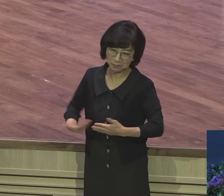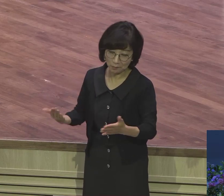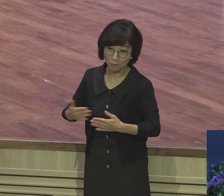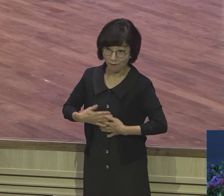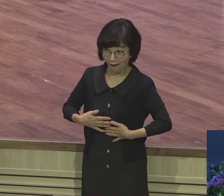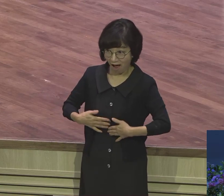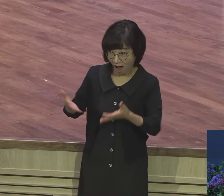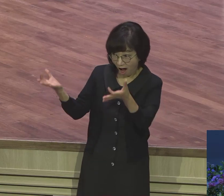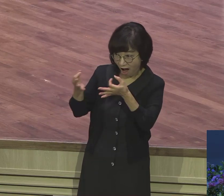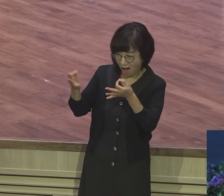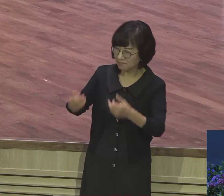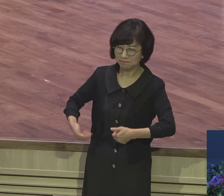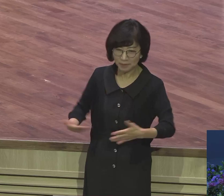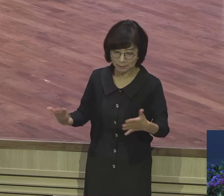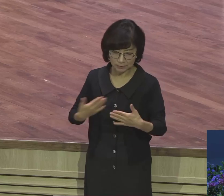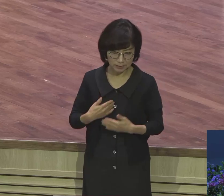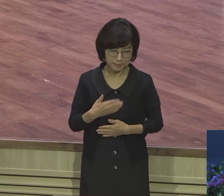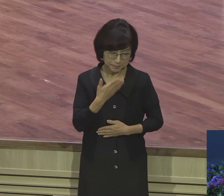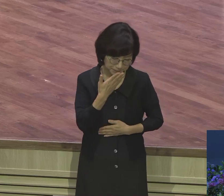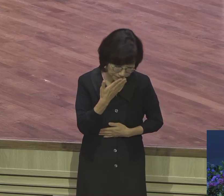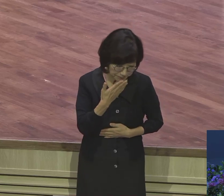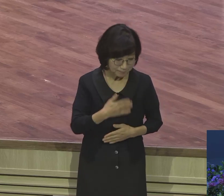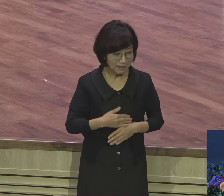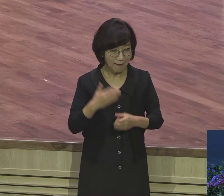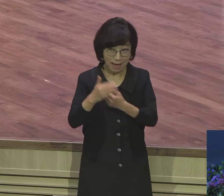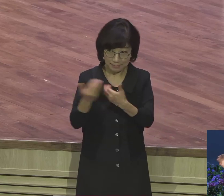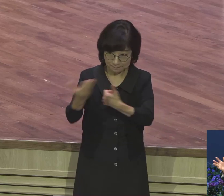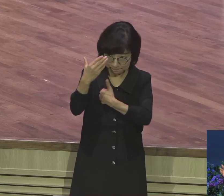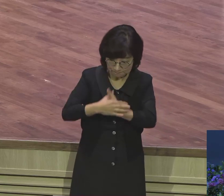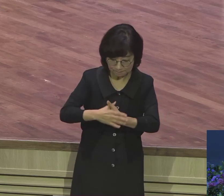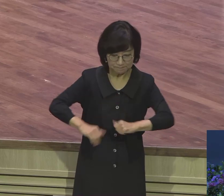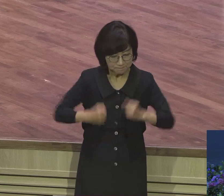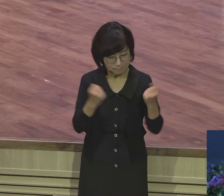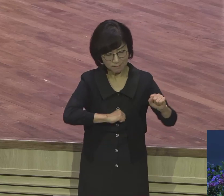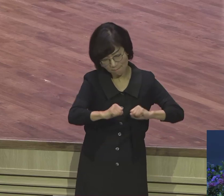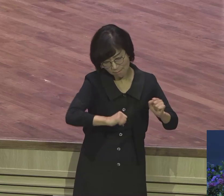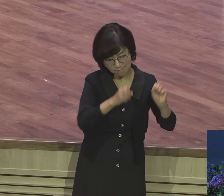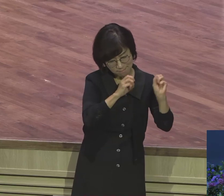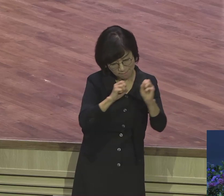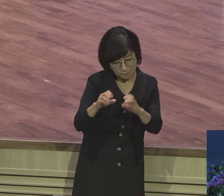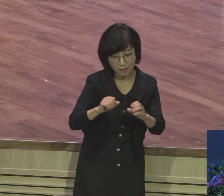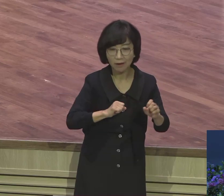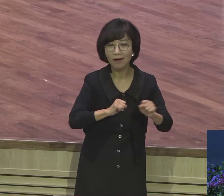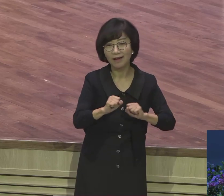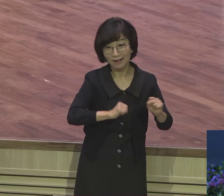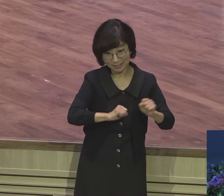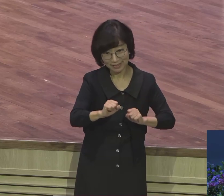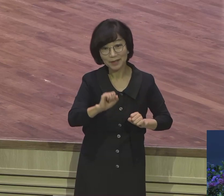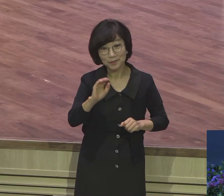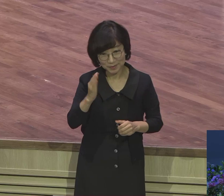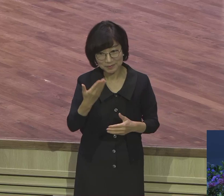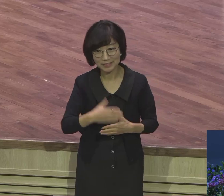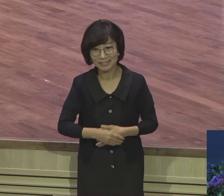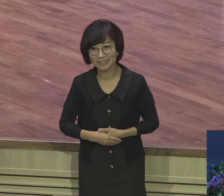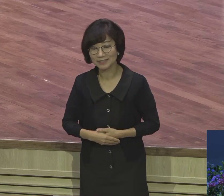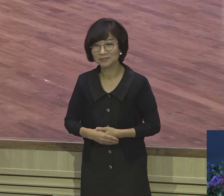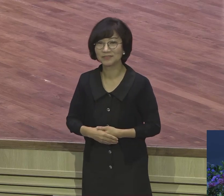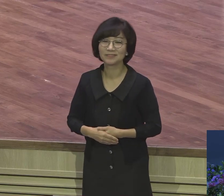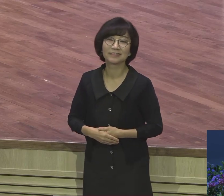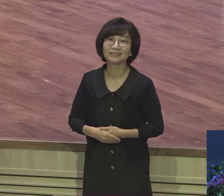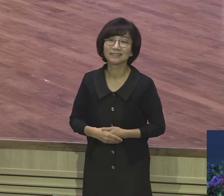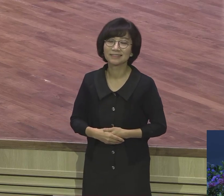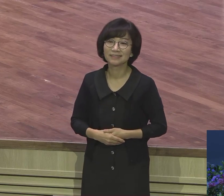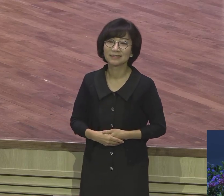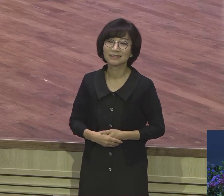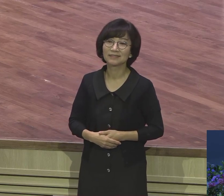벌써 남이 알아줘면 그건 아니에요. 가짜예요. 가짜 아무 관심이 없어 하나님 앞에서 하는 거예요. 그렇게 열정을 그게 이제